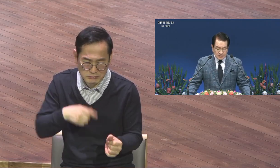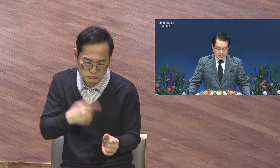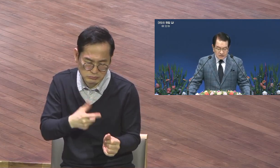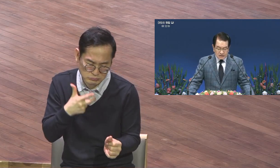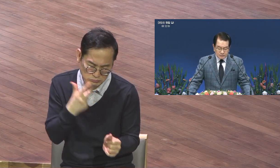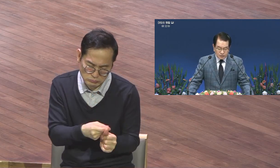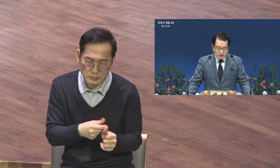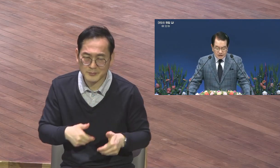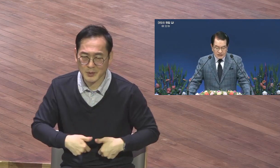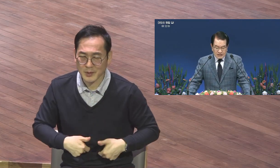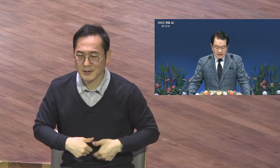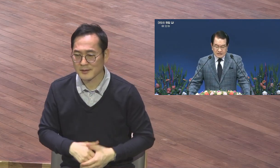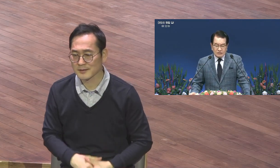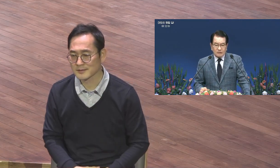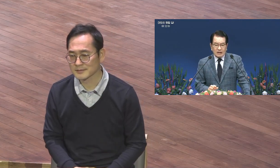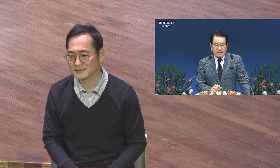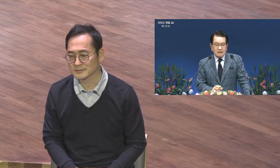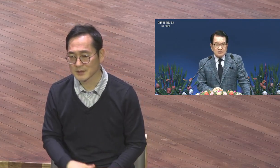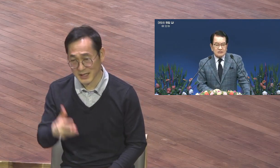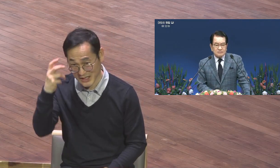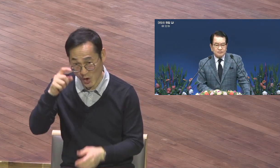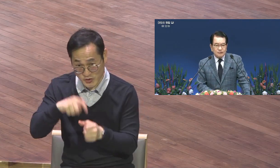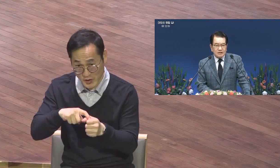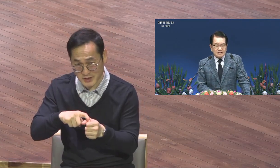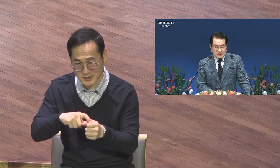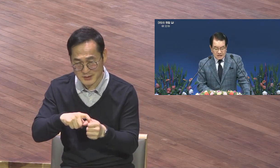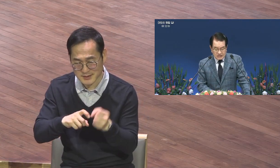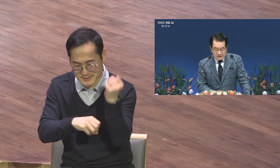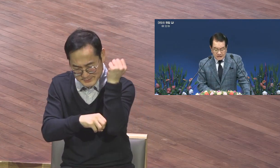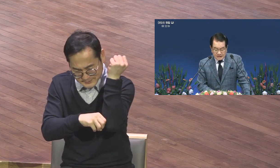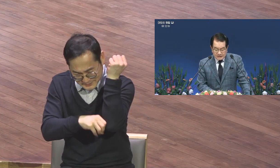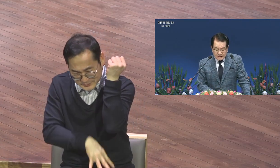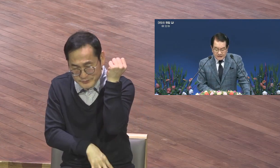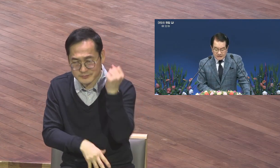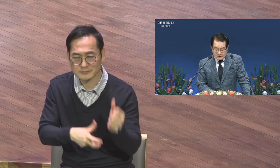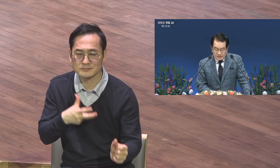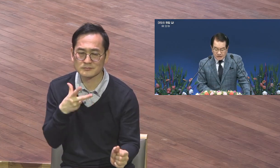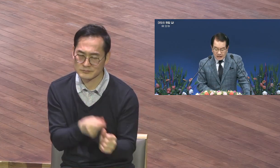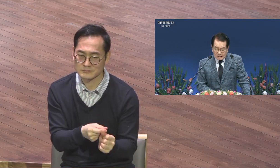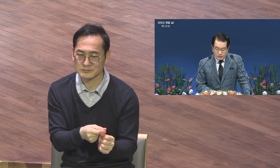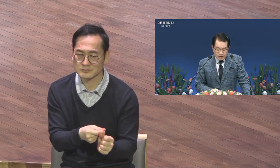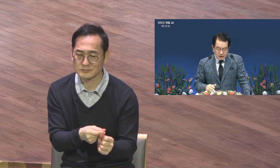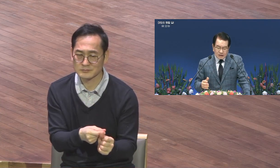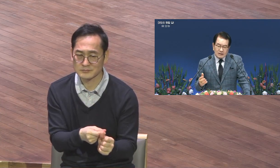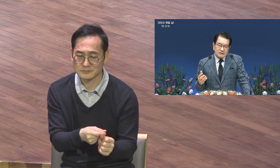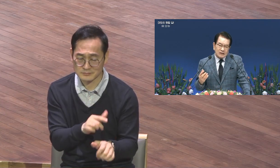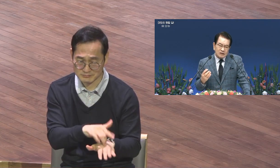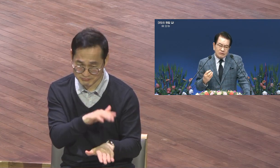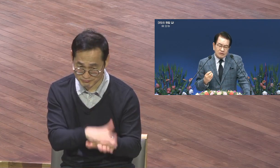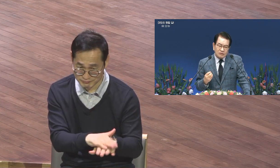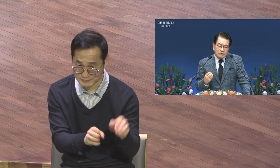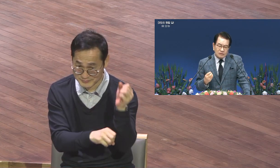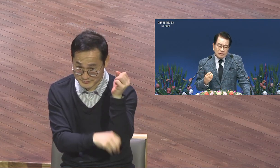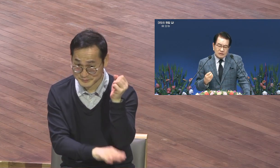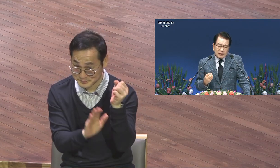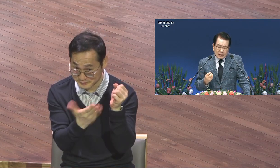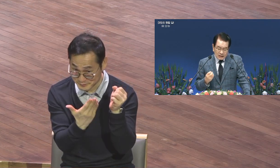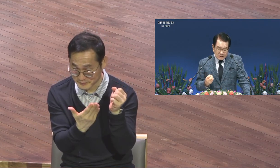각인되어져야 합니다. 영적인 본질이 제대로 각인, 뿌리, 체질이 되어 있으면 아무리 극한 상황이